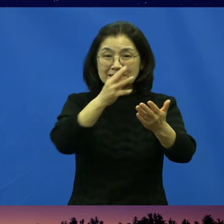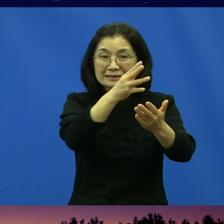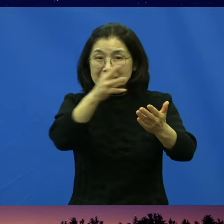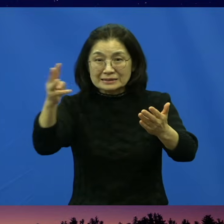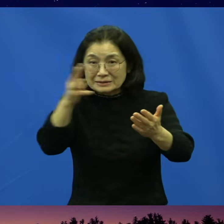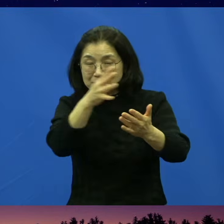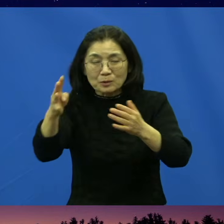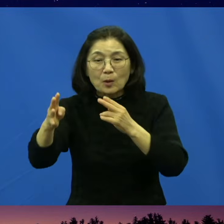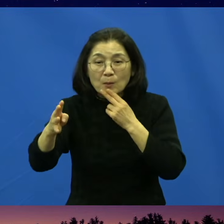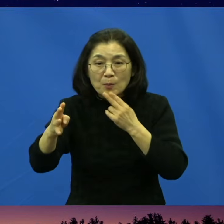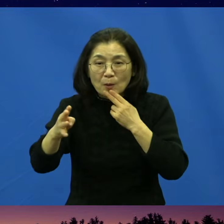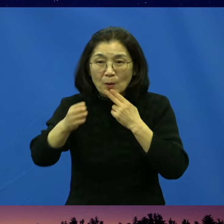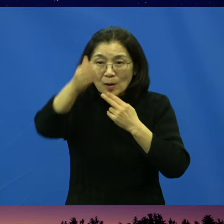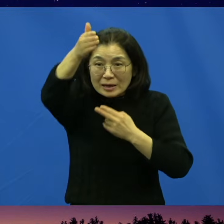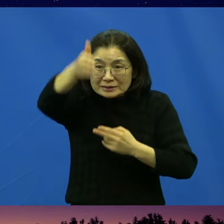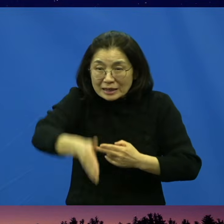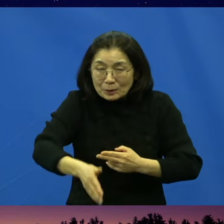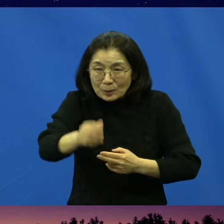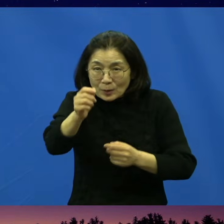그런데